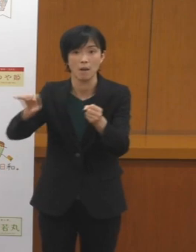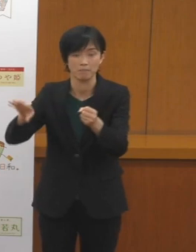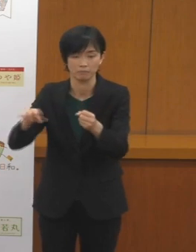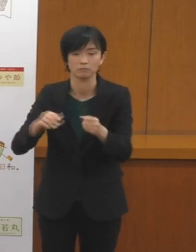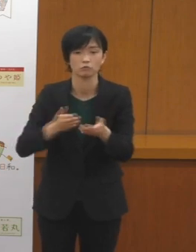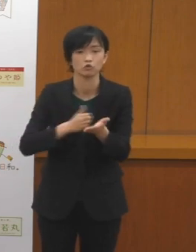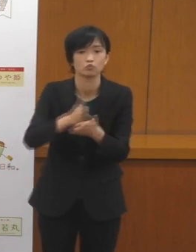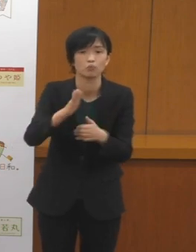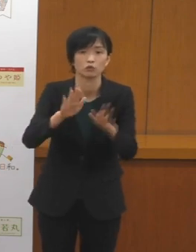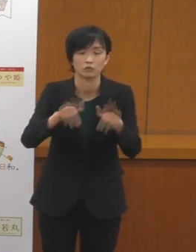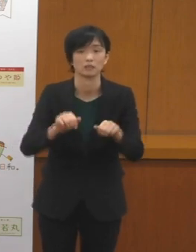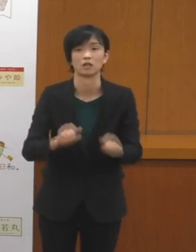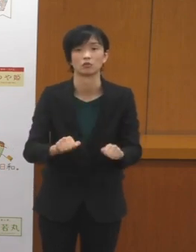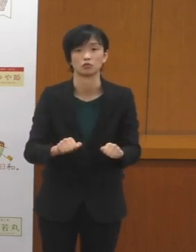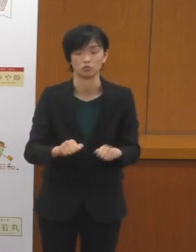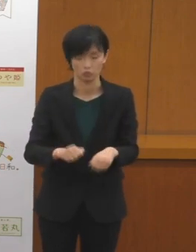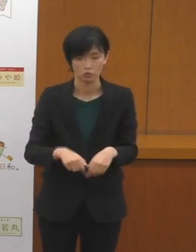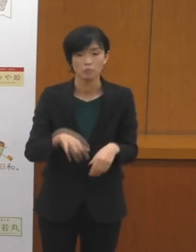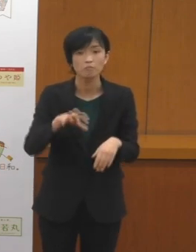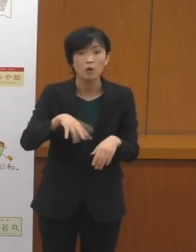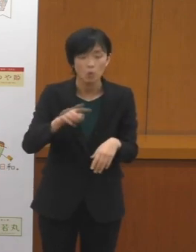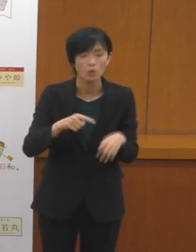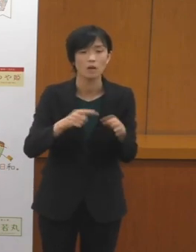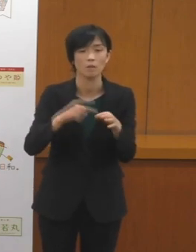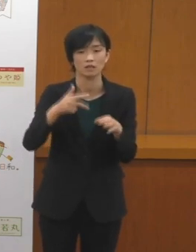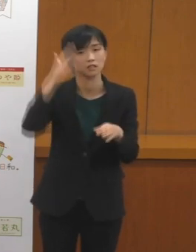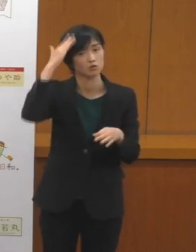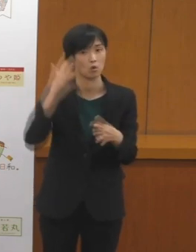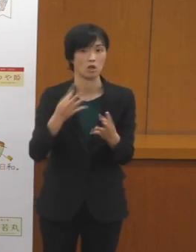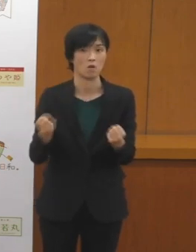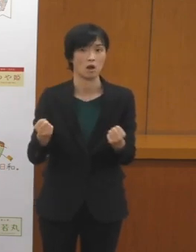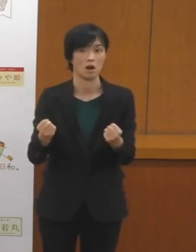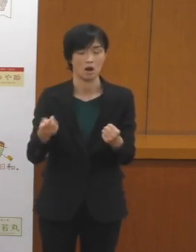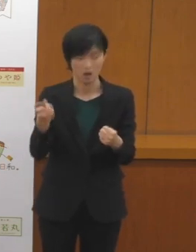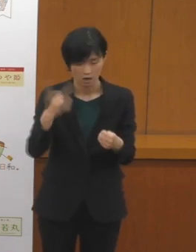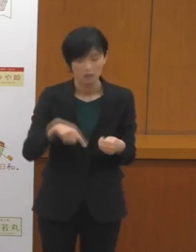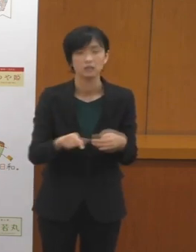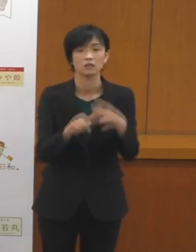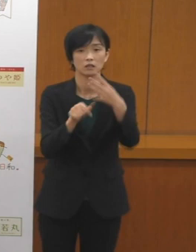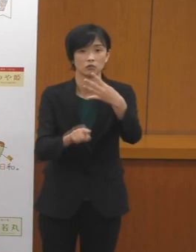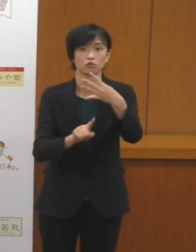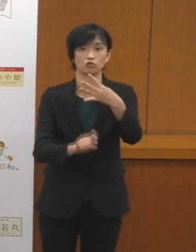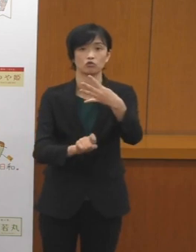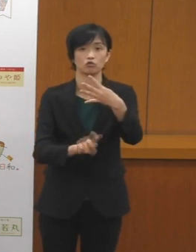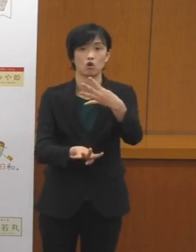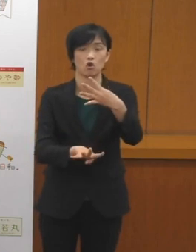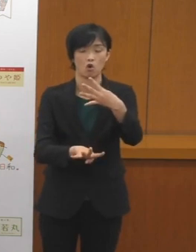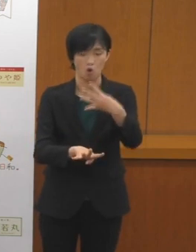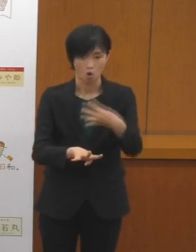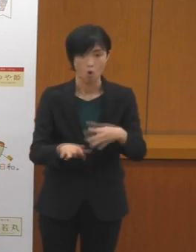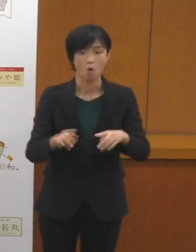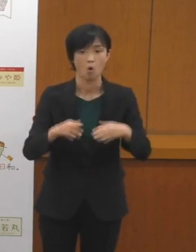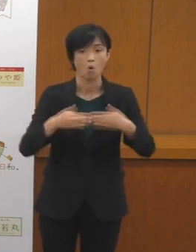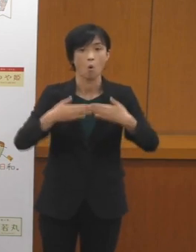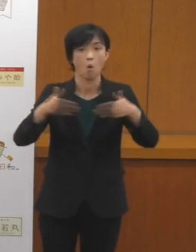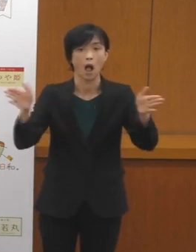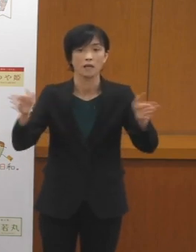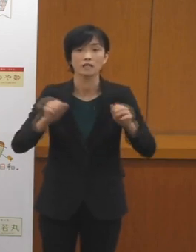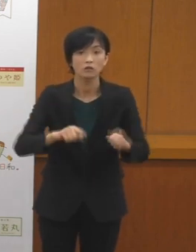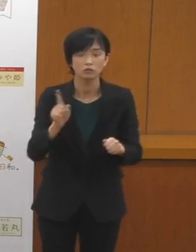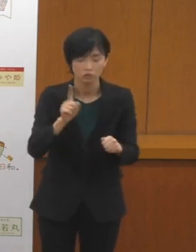ます山形市黒沢というところですねそれから4月14日に公開で